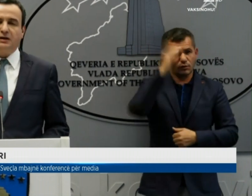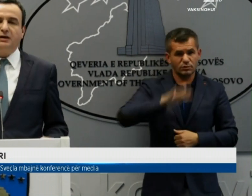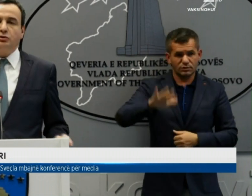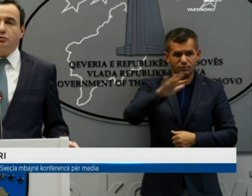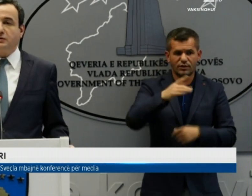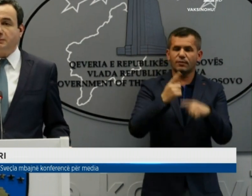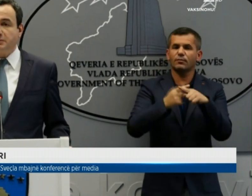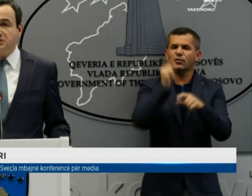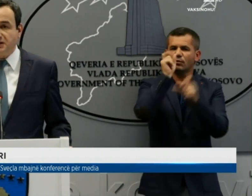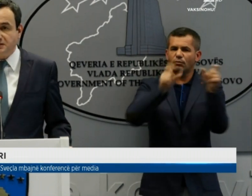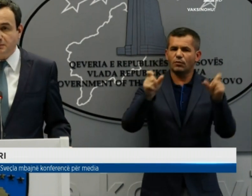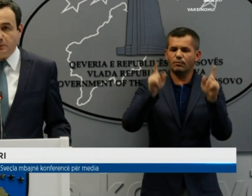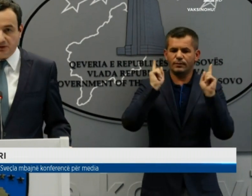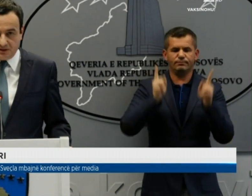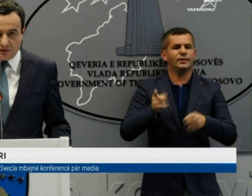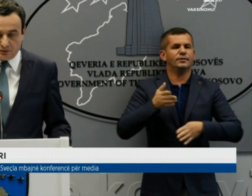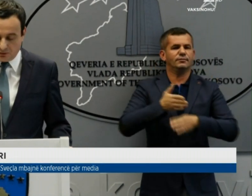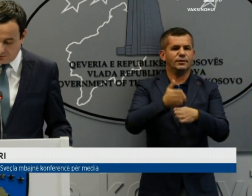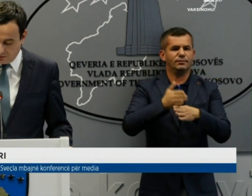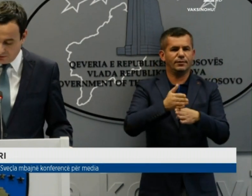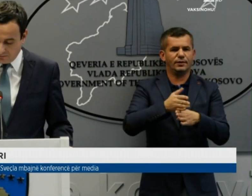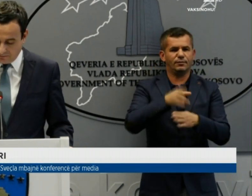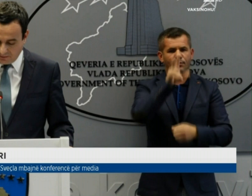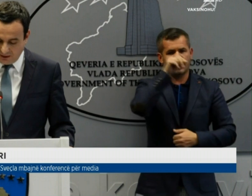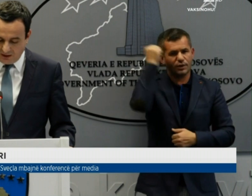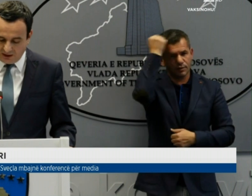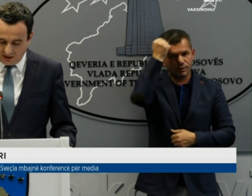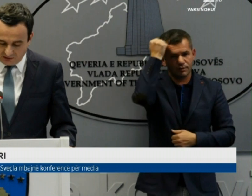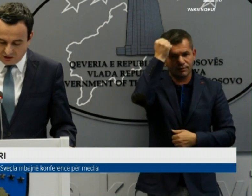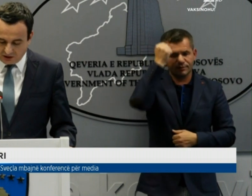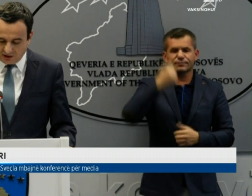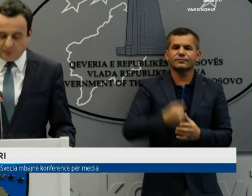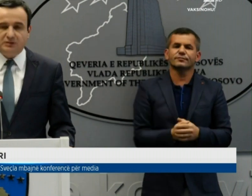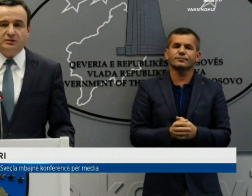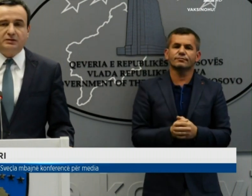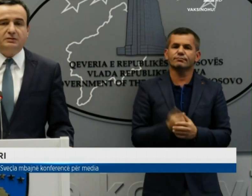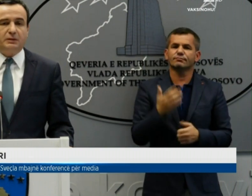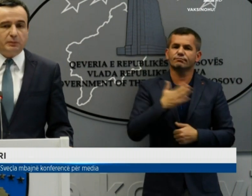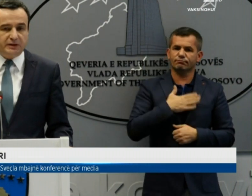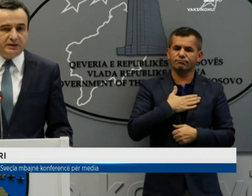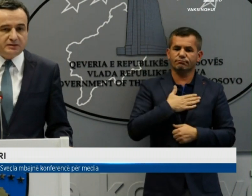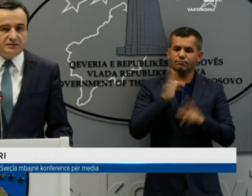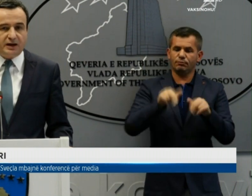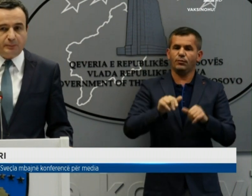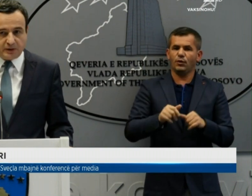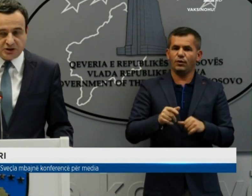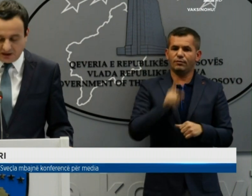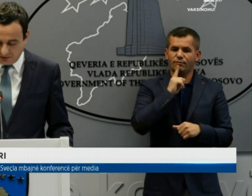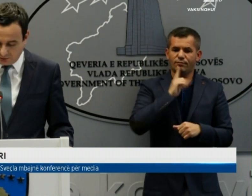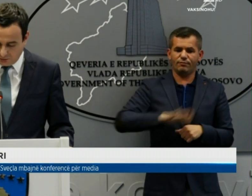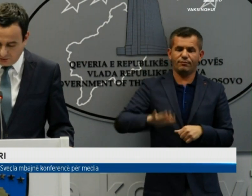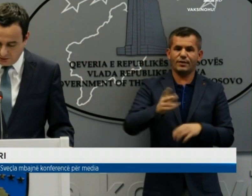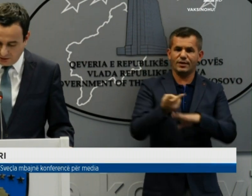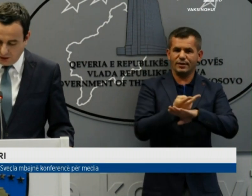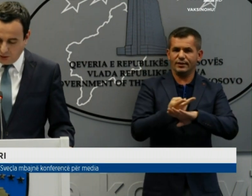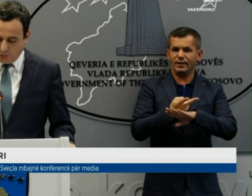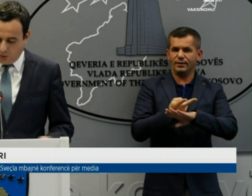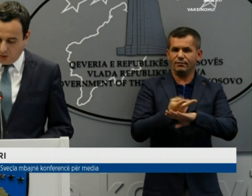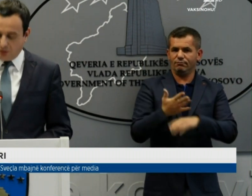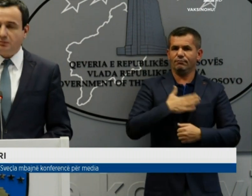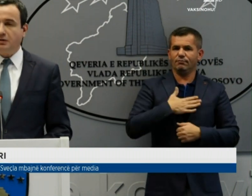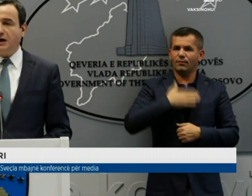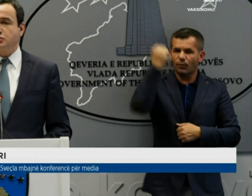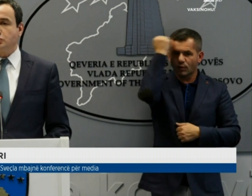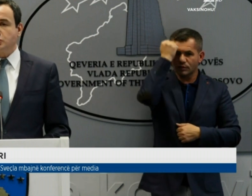populli duhet të mbështesin policinë e Kosovës. Ne të gjithë jemi të Republikës e për shtetin tonë,